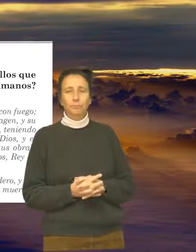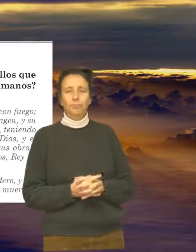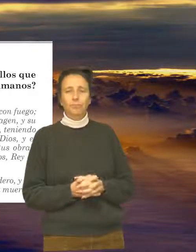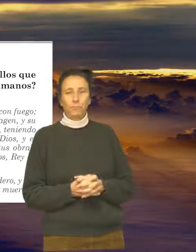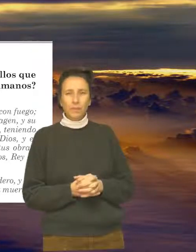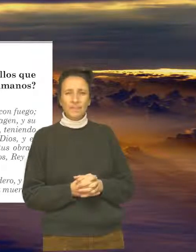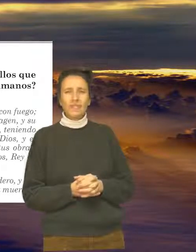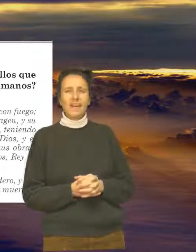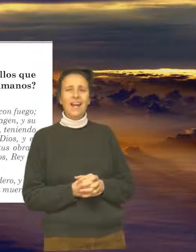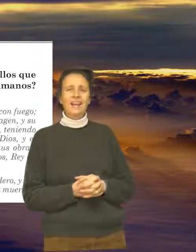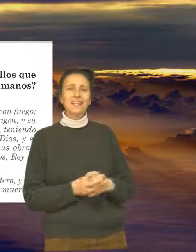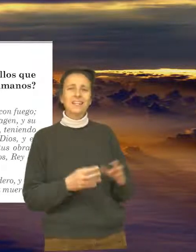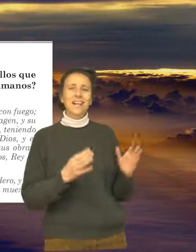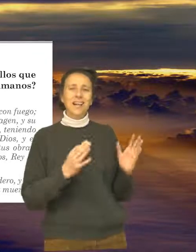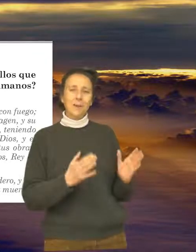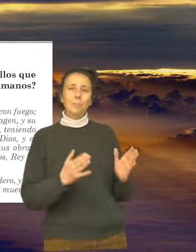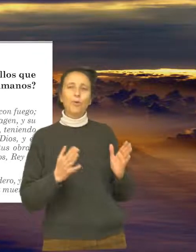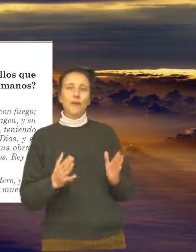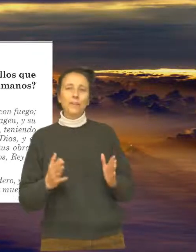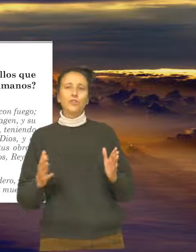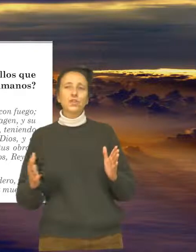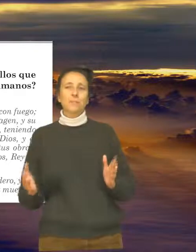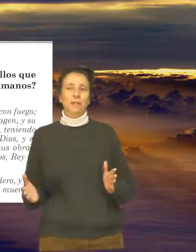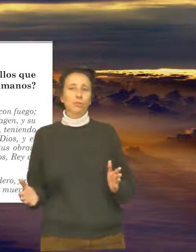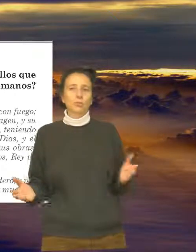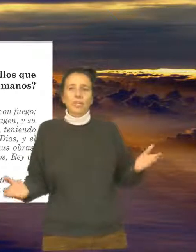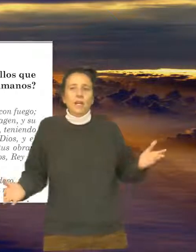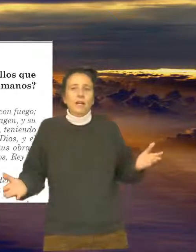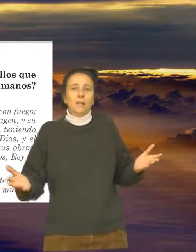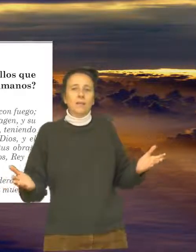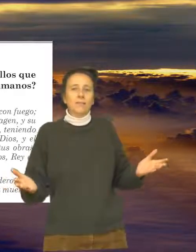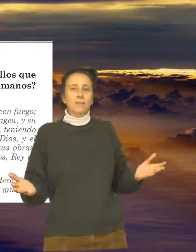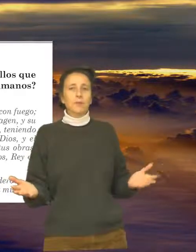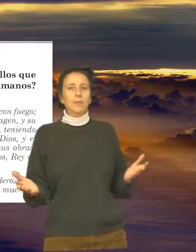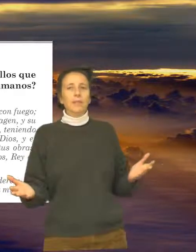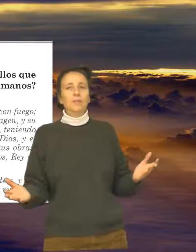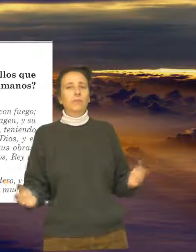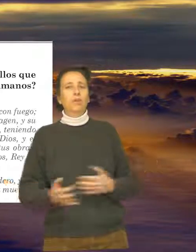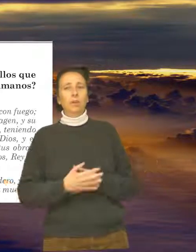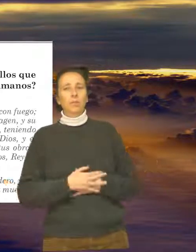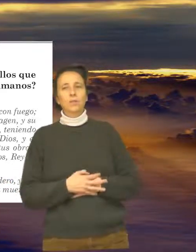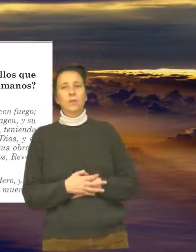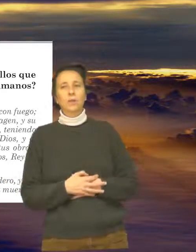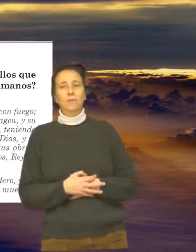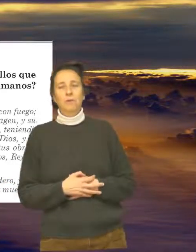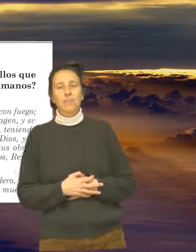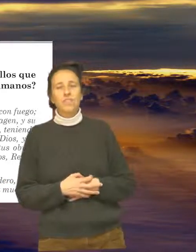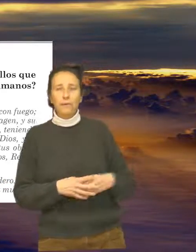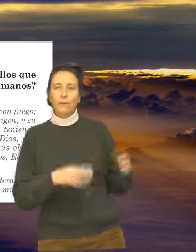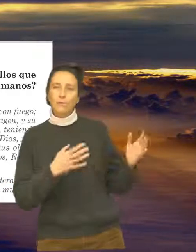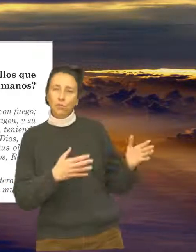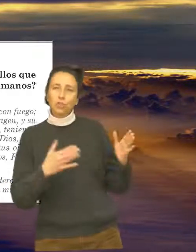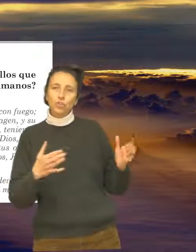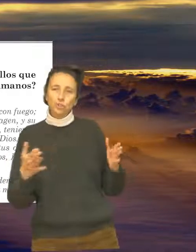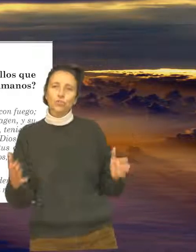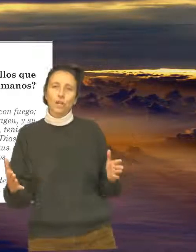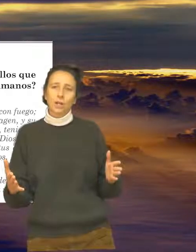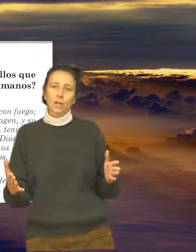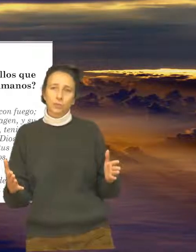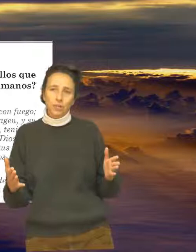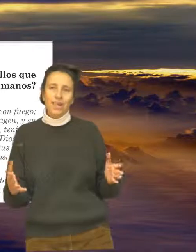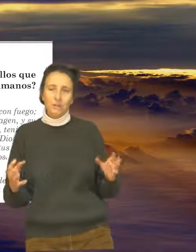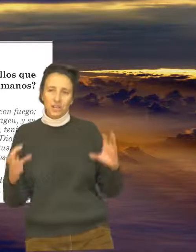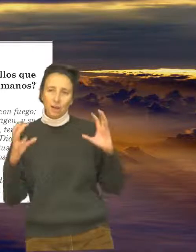posición estará señalada por varios elementos. No será simplemente decir, ok, sí, yo voy a guardar el sábado. Hay muchos